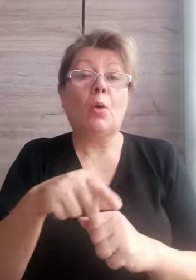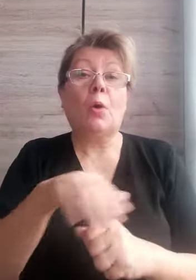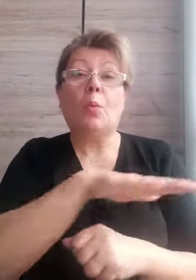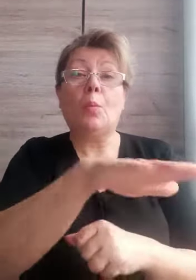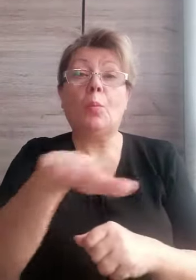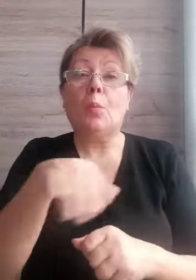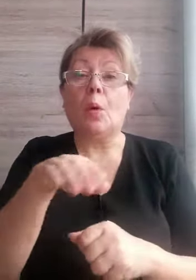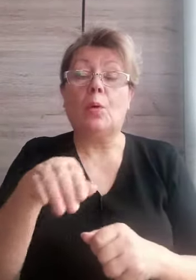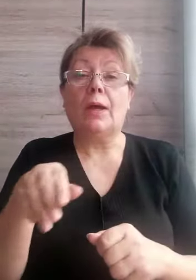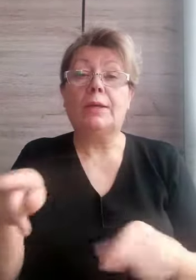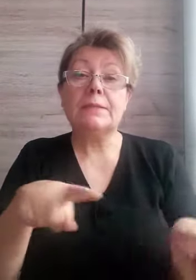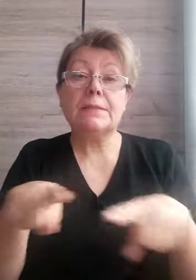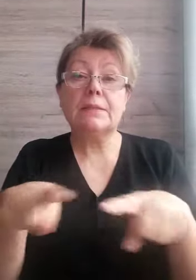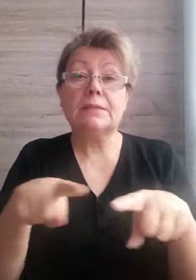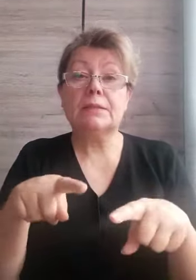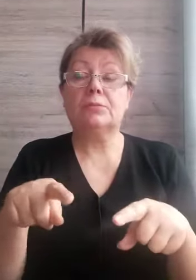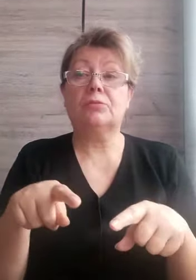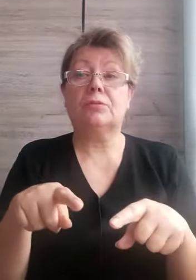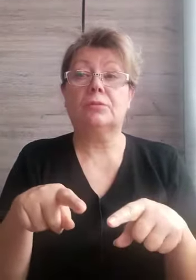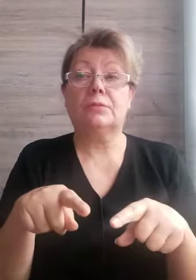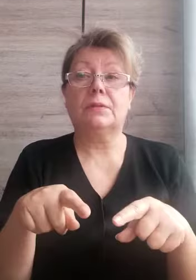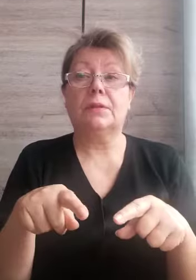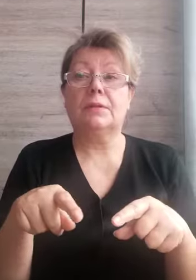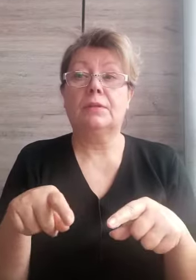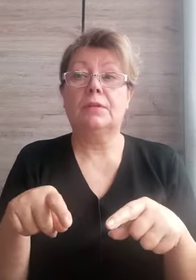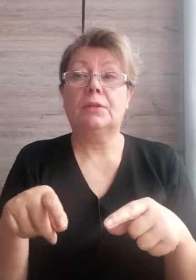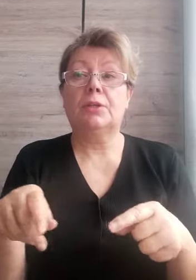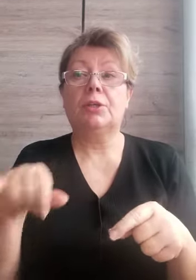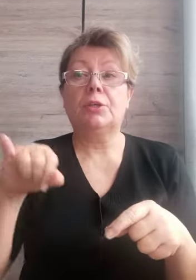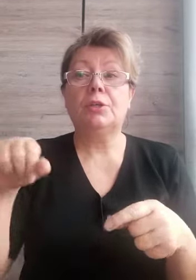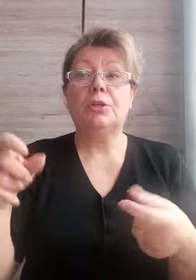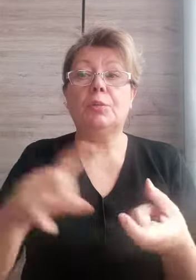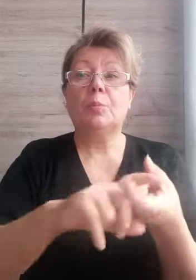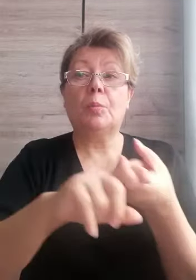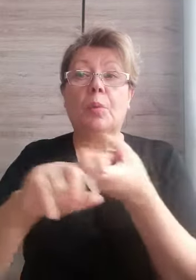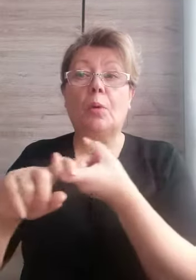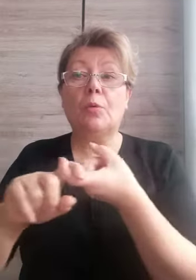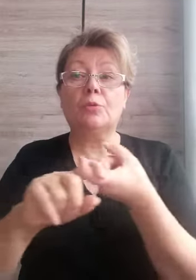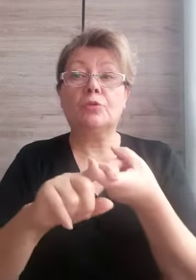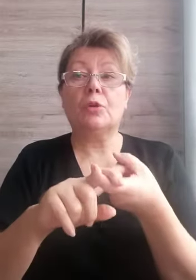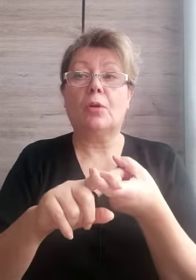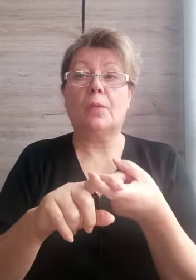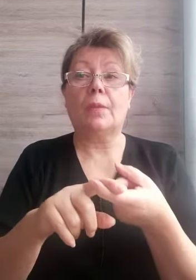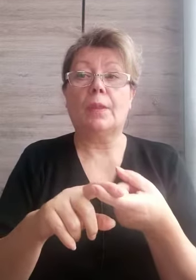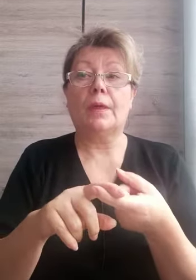zaznaczone i połączone